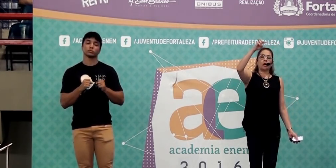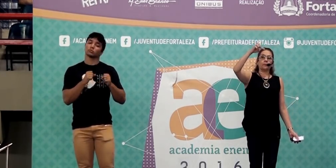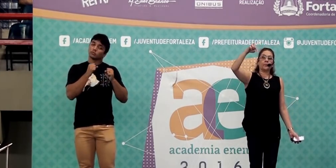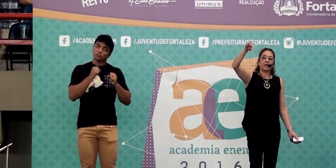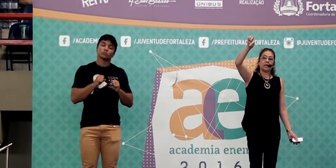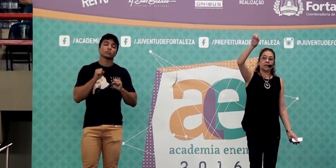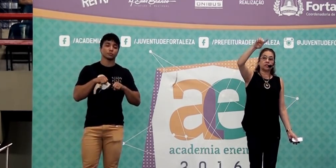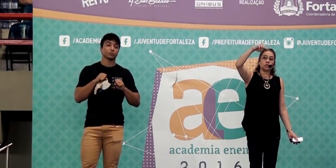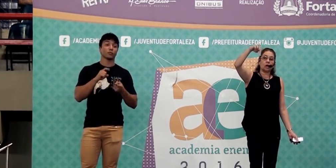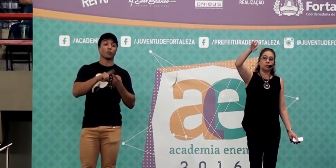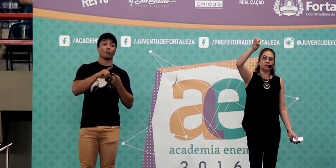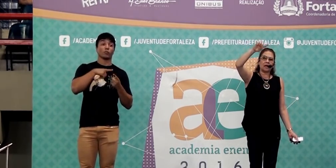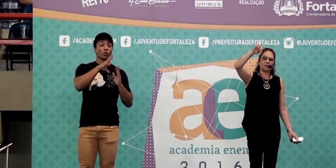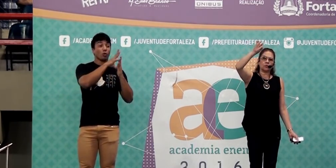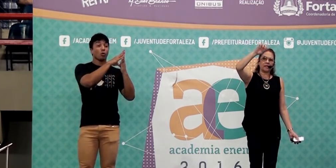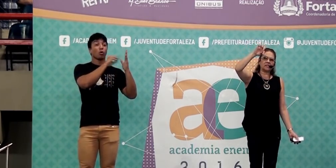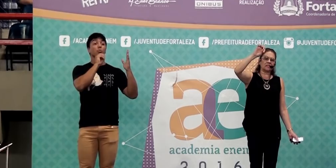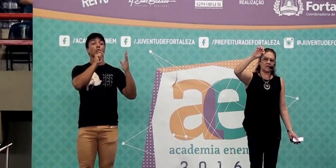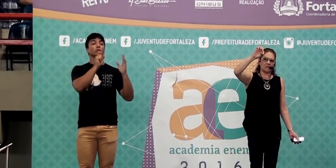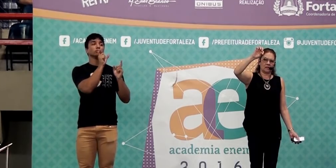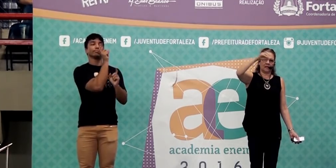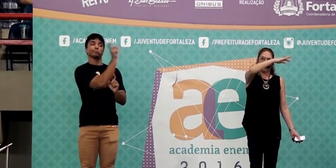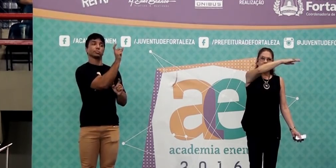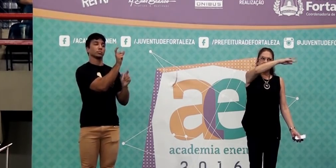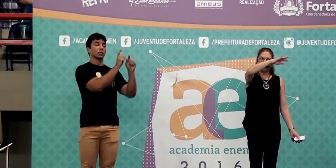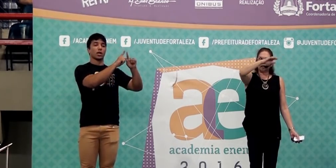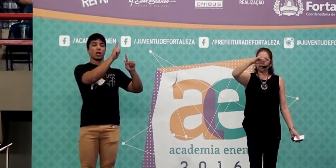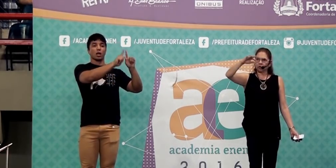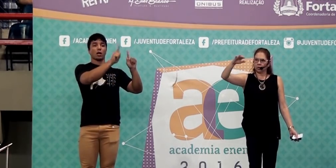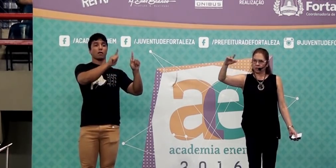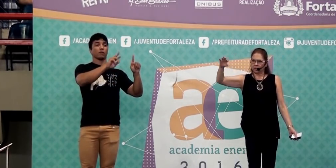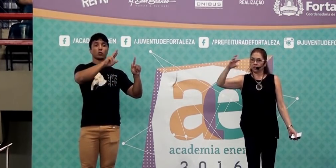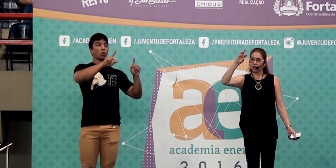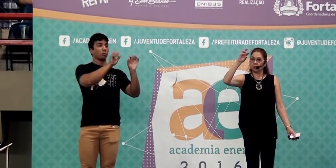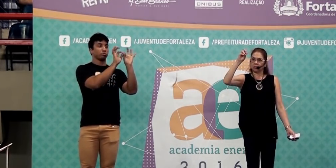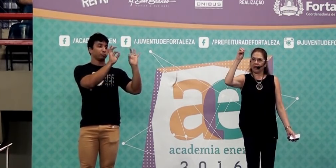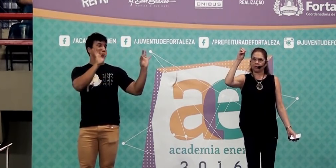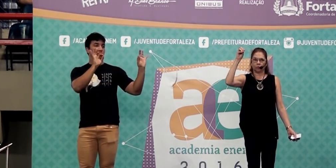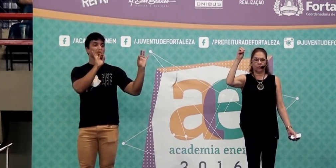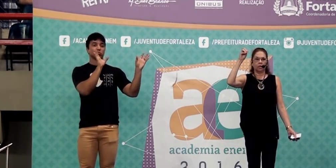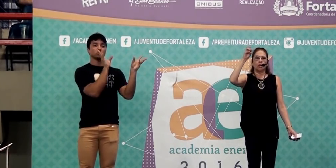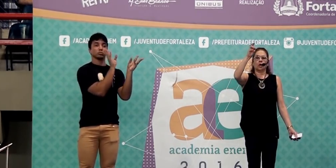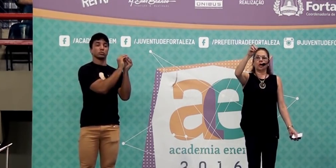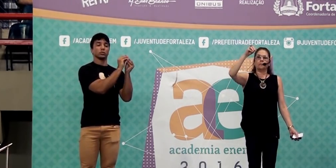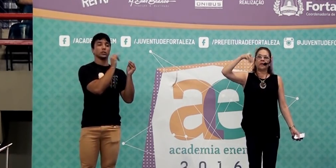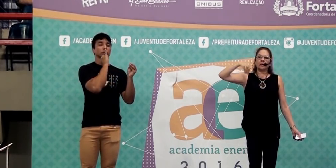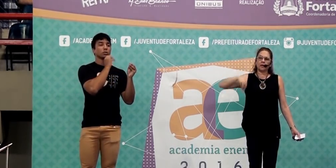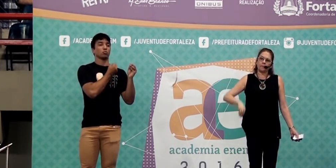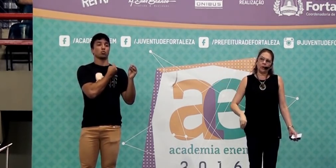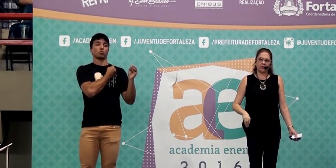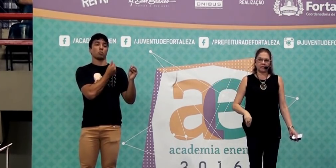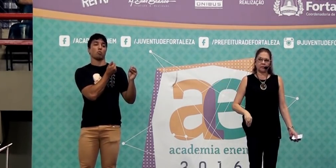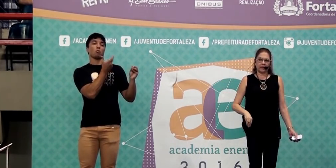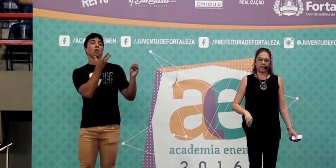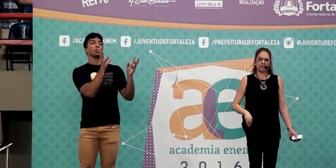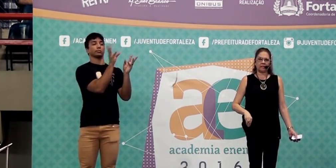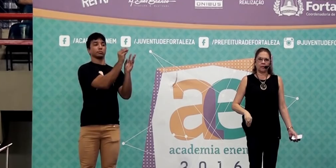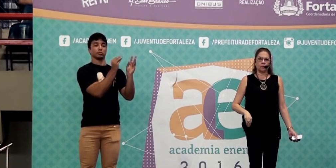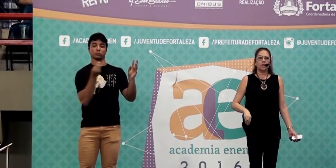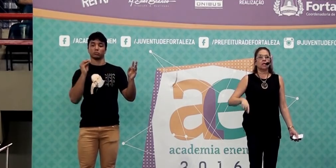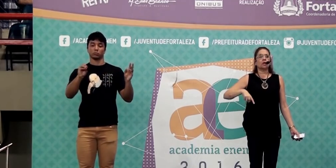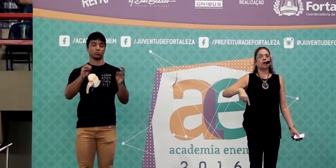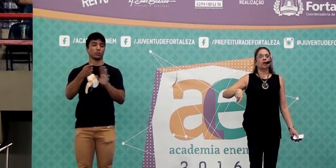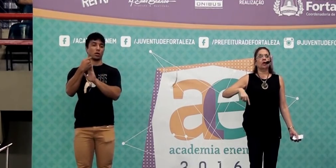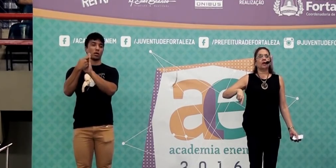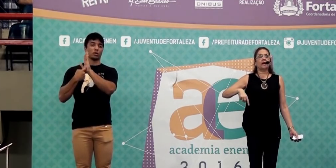Você copia só o dado em si, não é a linha toda, só o dado. Copia e põe na sua